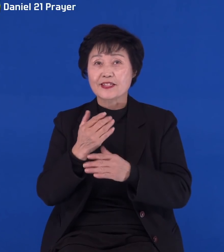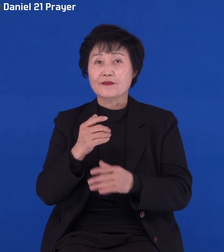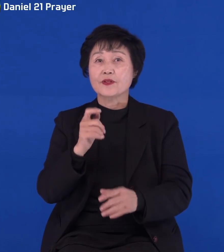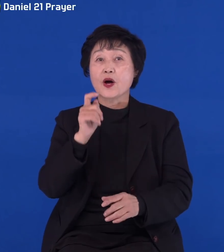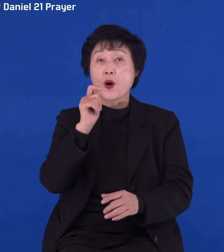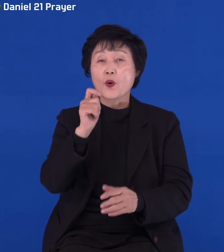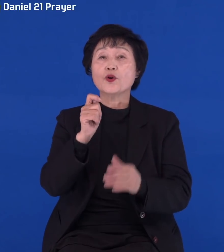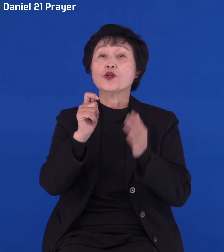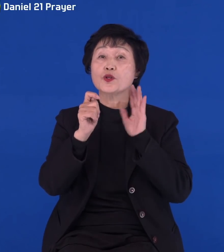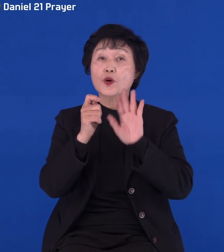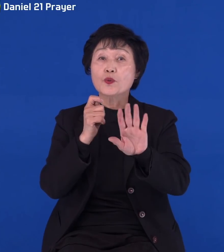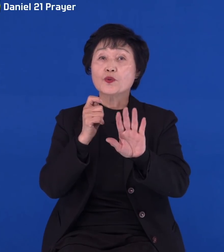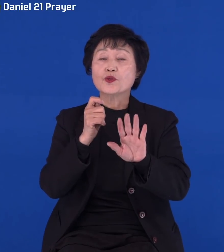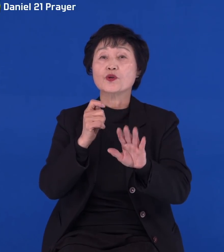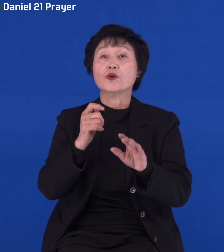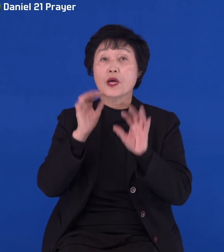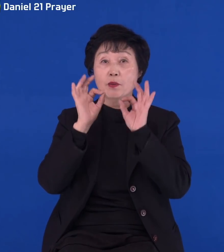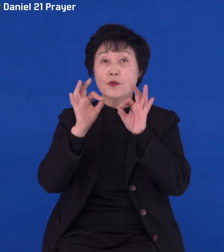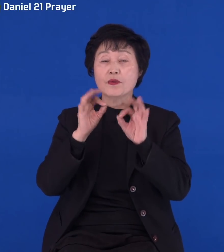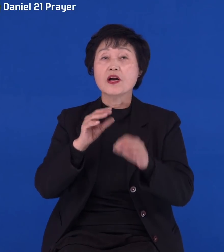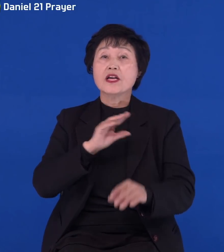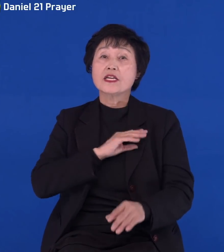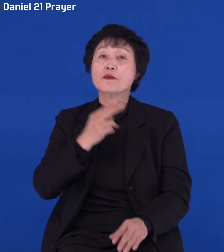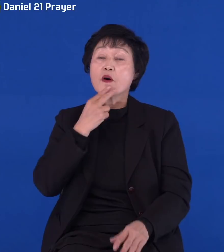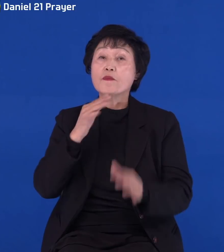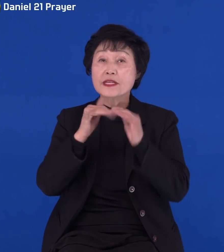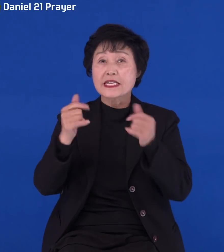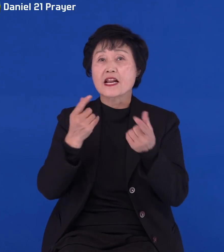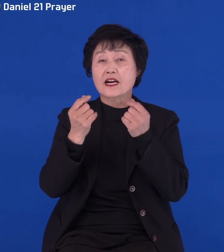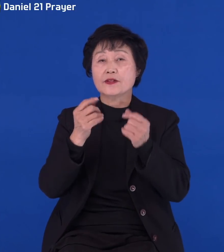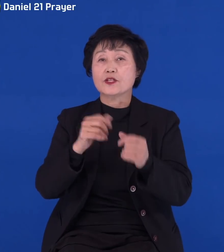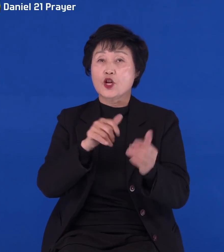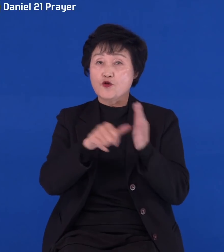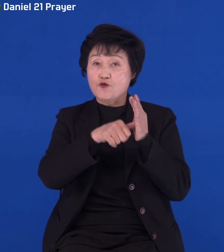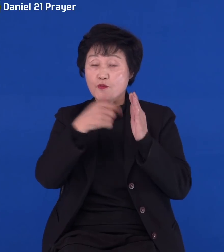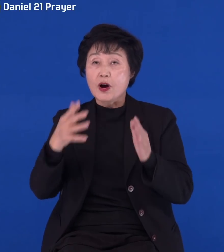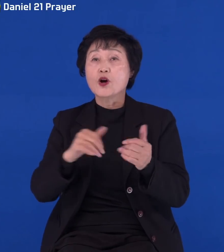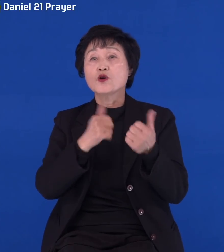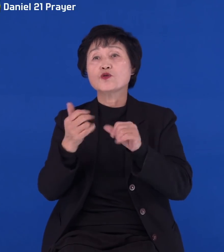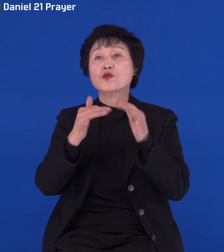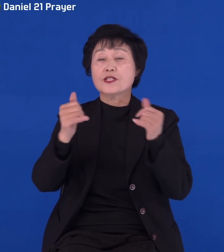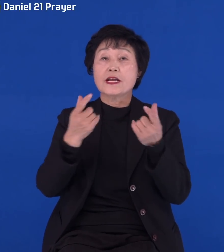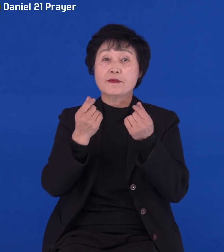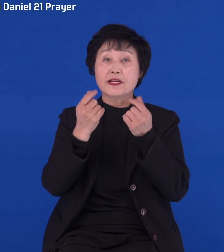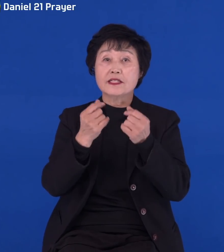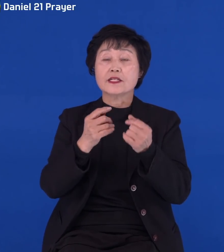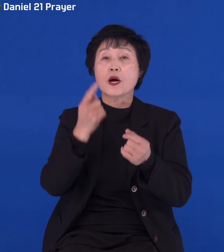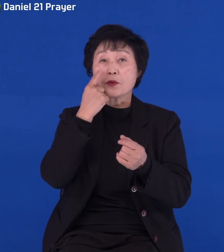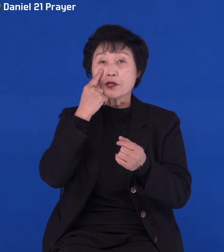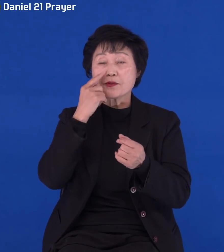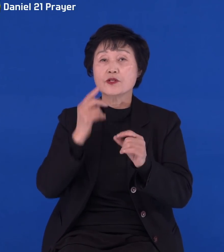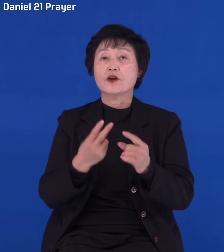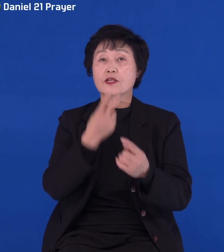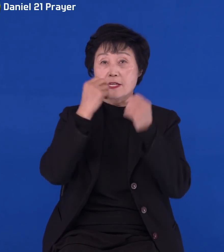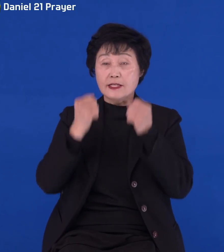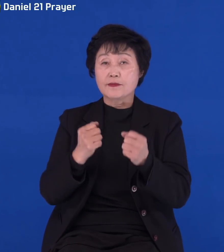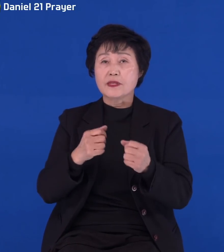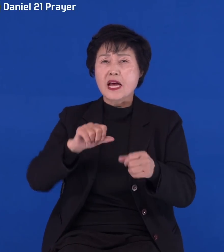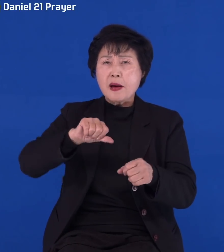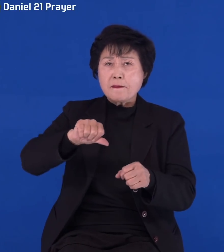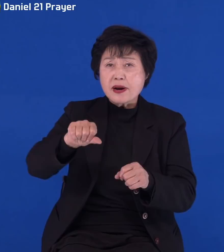사람 같으나 우리는 유명하고, 죽은 사람 같으나 보십시오 살아 있습니다. 징벌을 받는 사람 같으나 죽임을 당하는 데까지 이르지